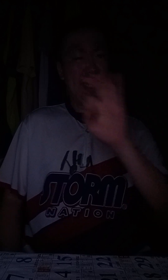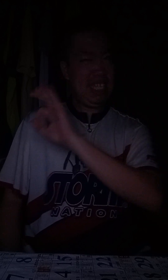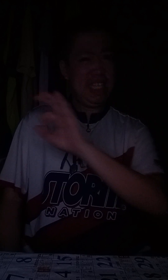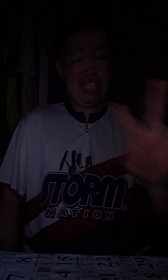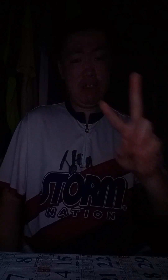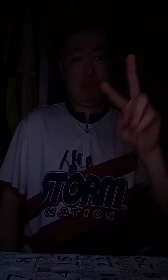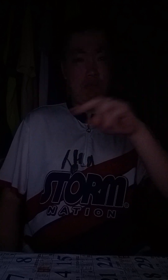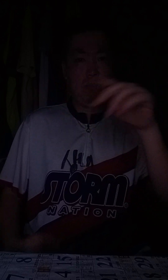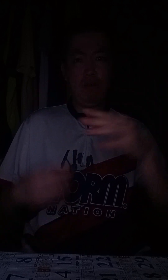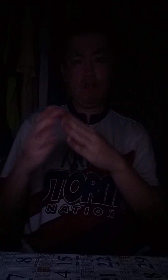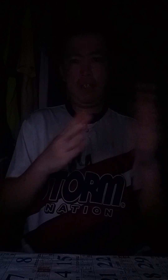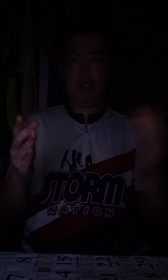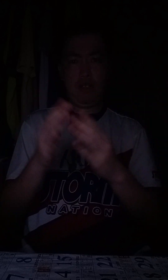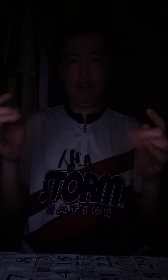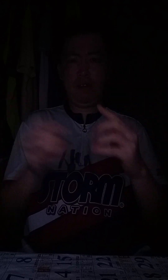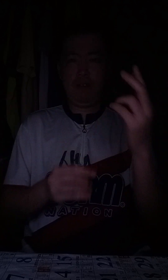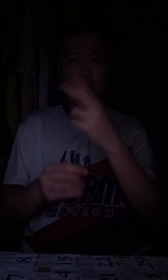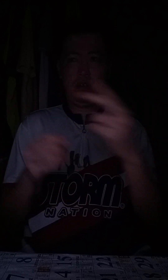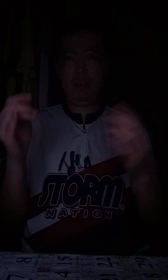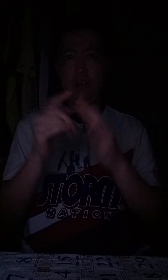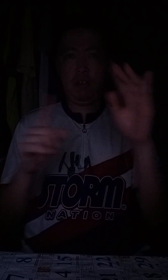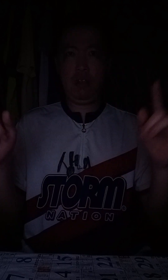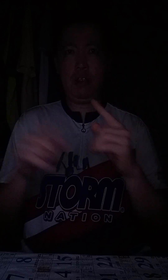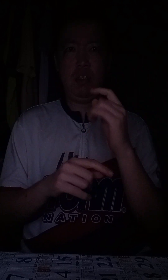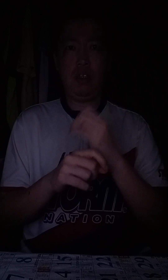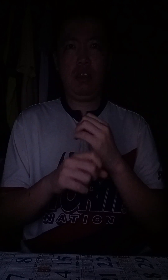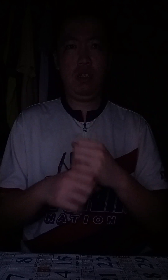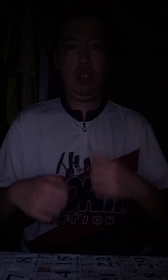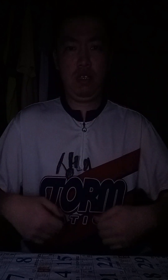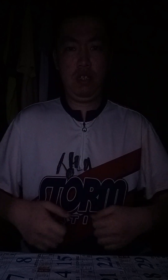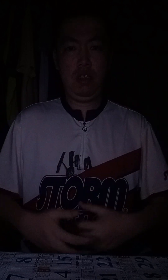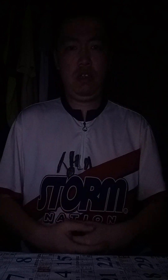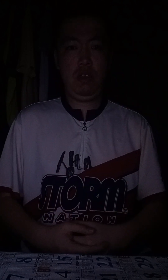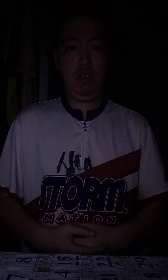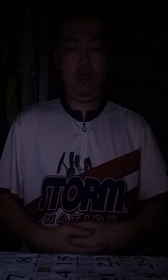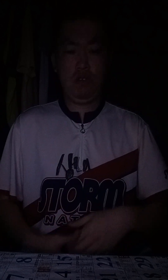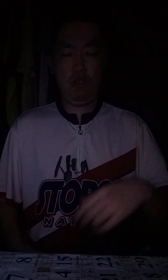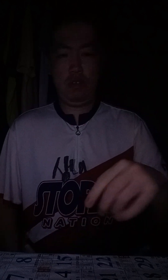20건이 넘는 사고가 접수되고 있습니다. KBS 뉴스 황현입니다.